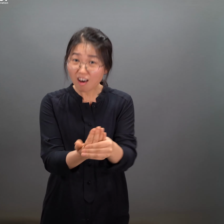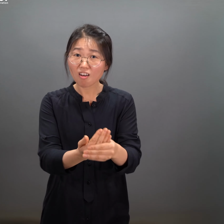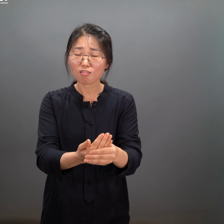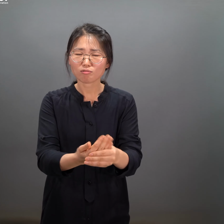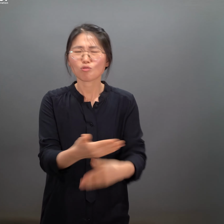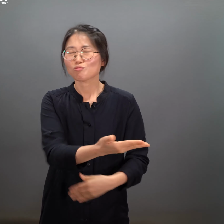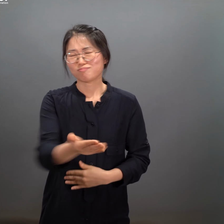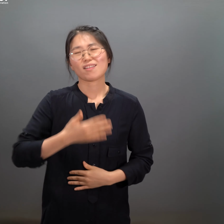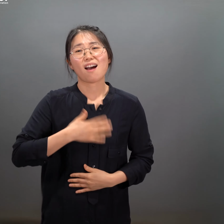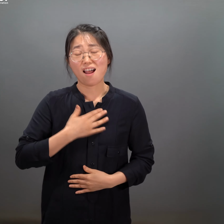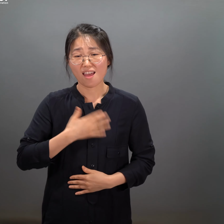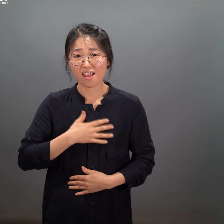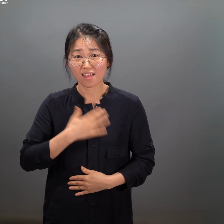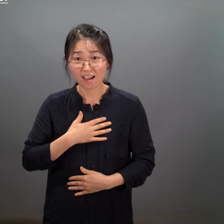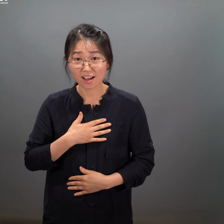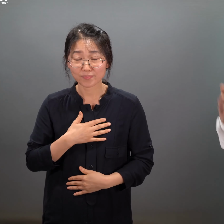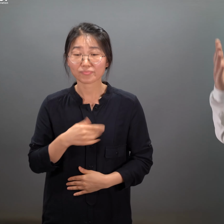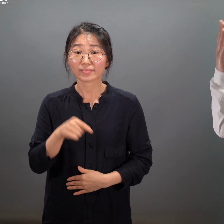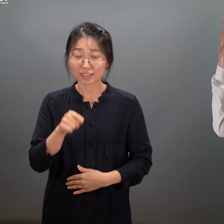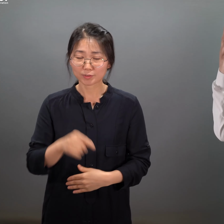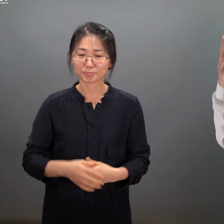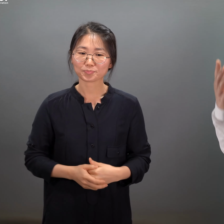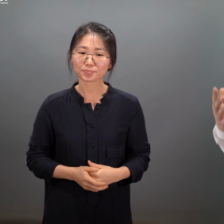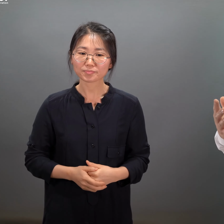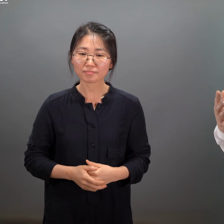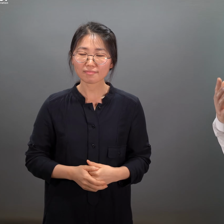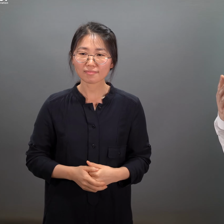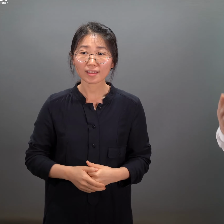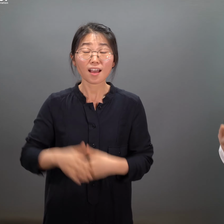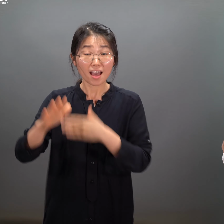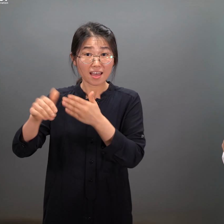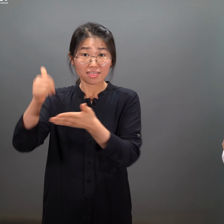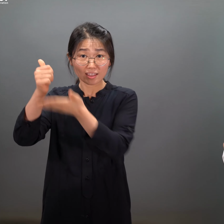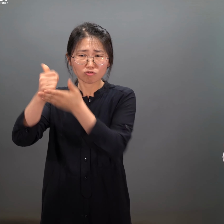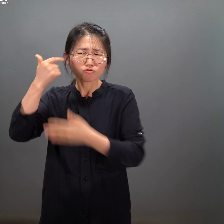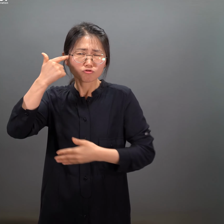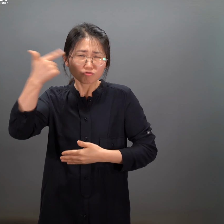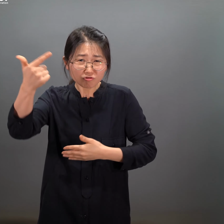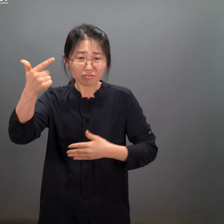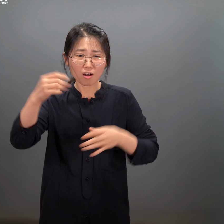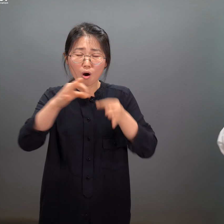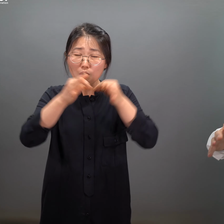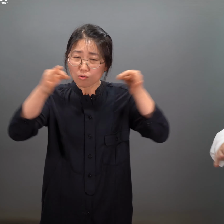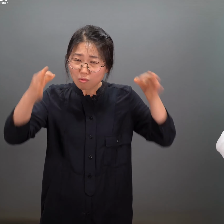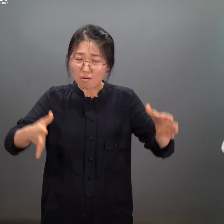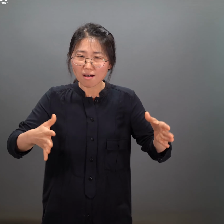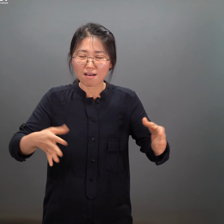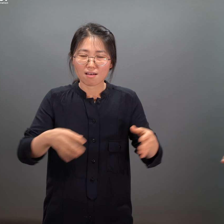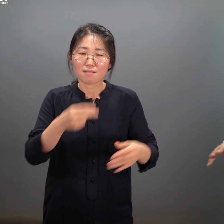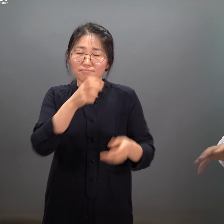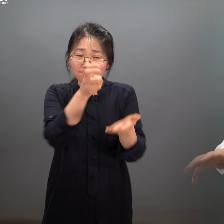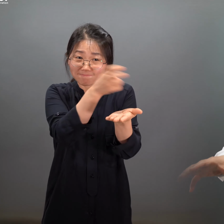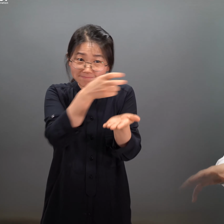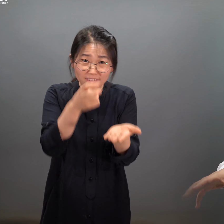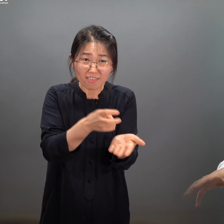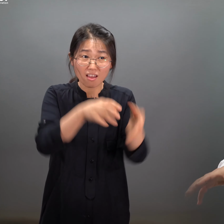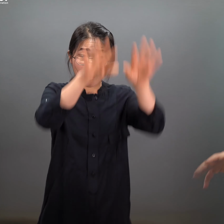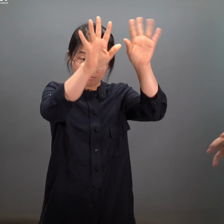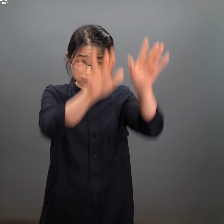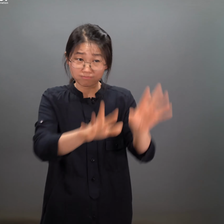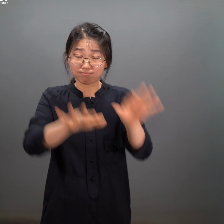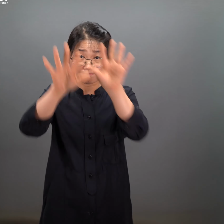있습니다. 하나님께서 만나를 주시면서 하늘에서 비같이 이 만나가 내려서 이스라엘의 그 진 주위에 있게